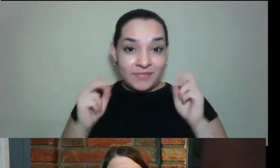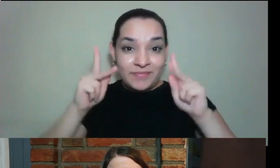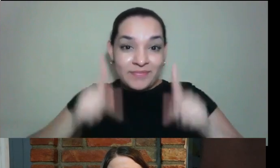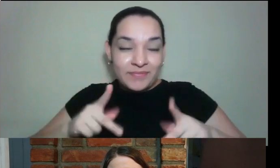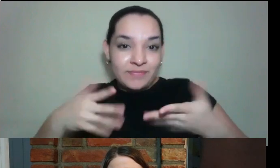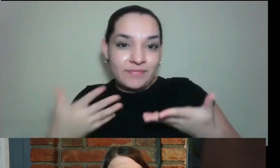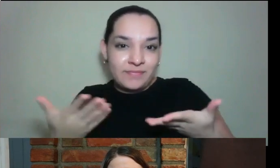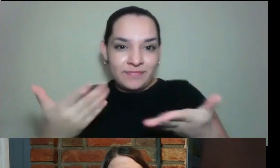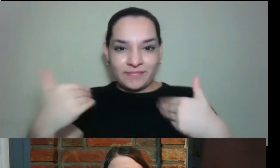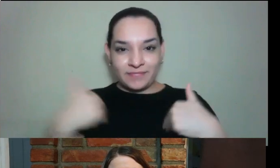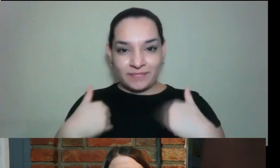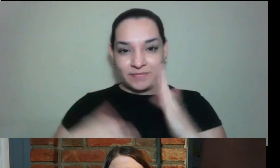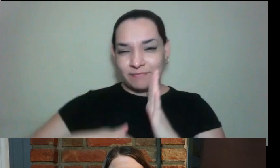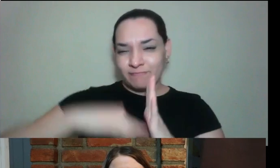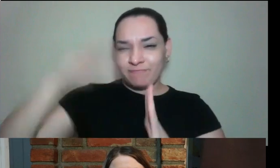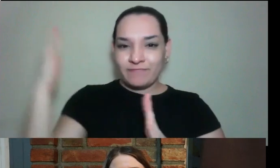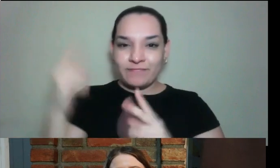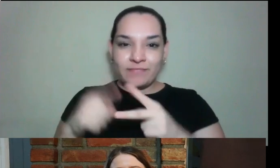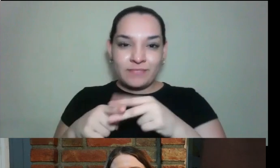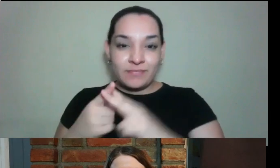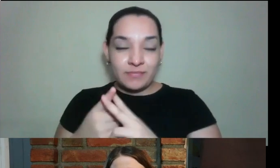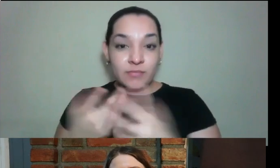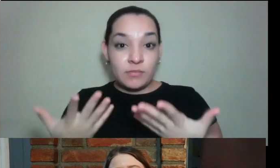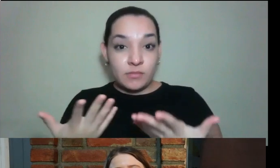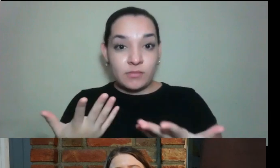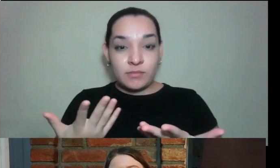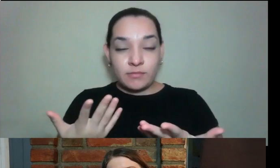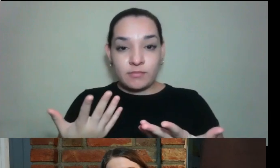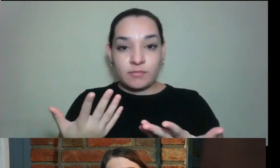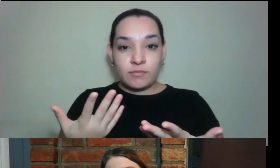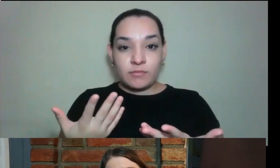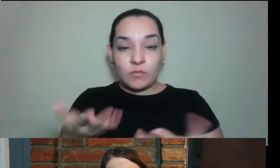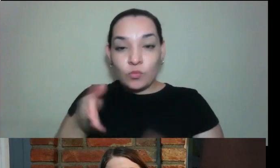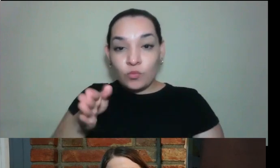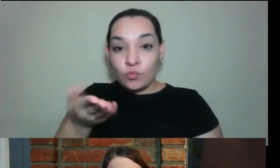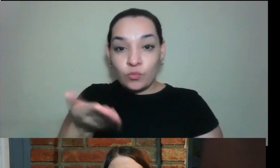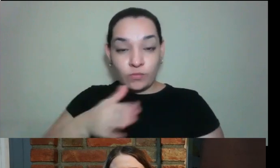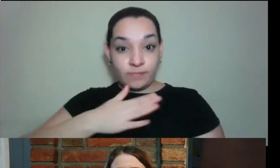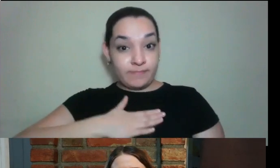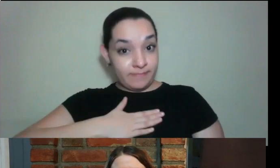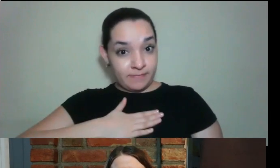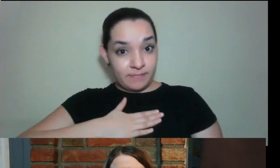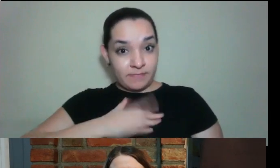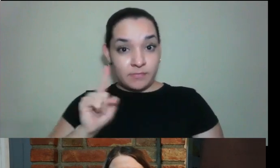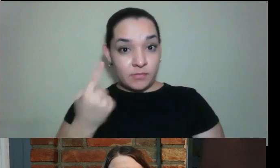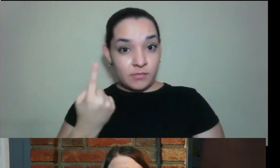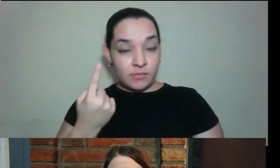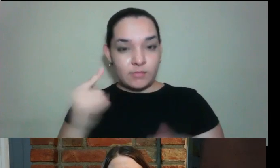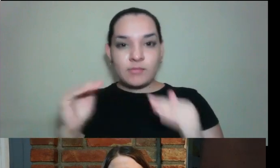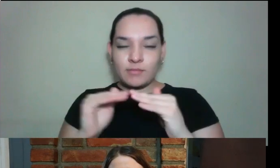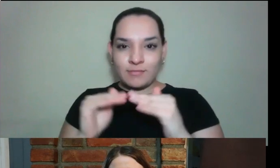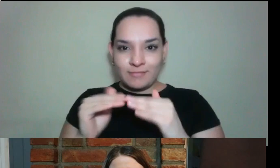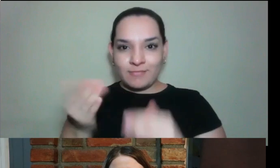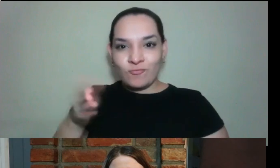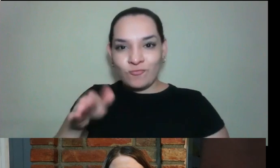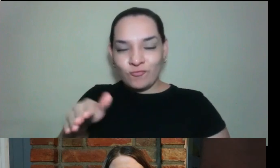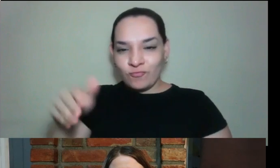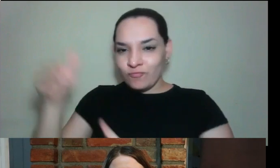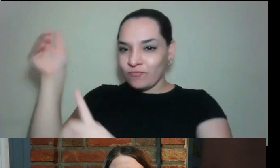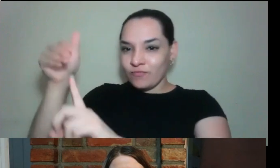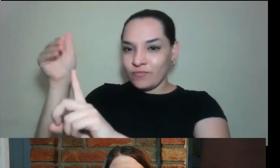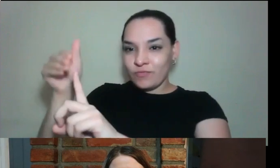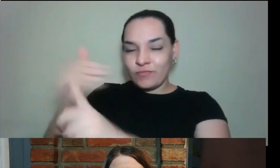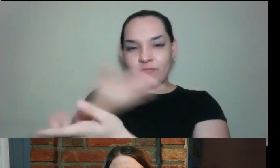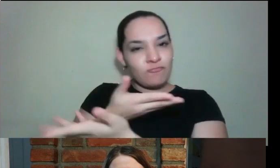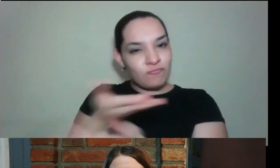porque me ha permitido adquirir un montón de herramientas que no solamente las puedo utilizar para mí, sino que también las